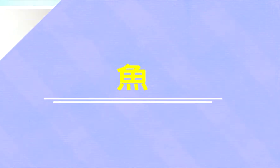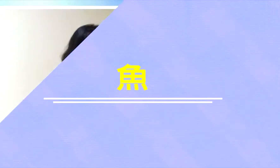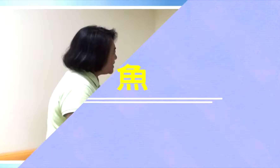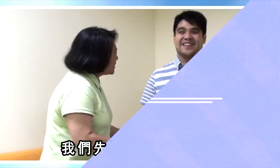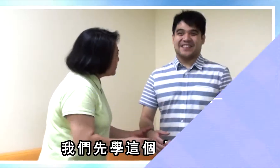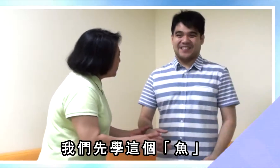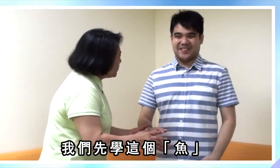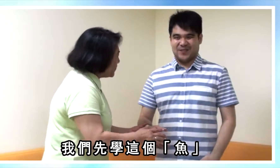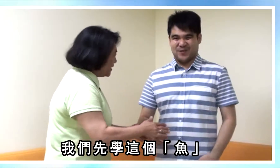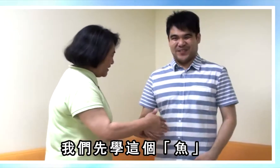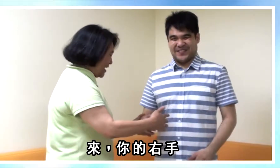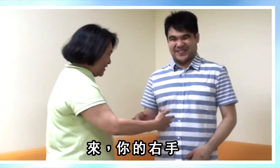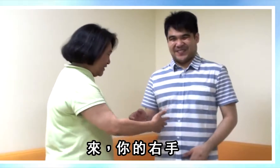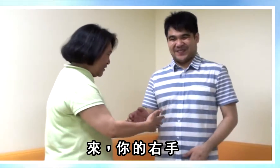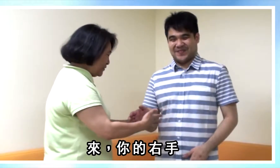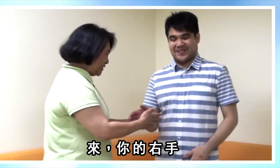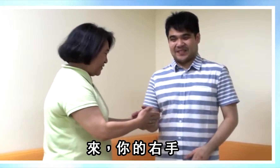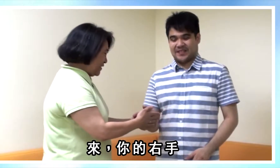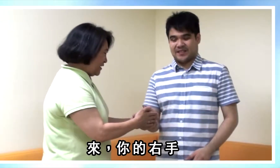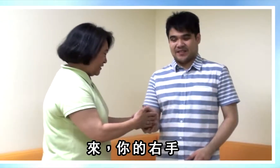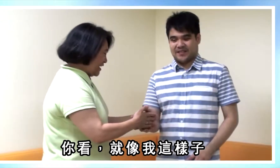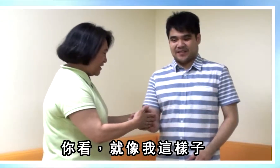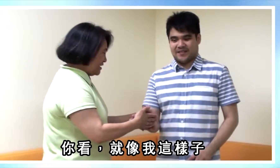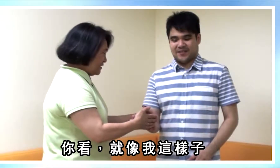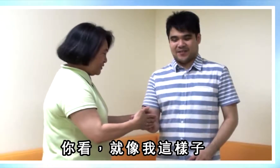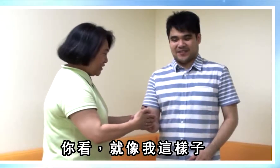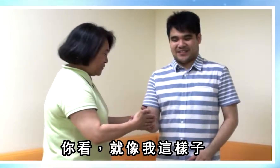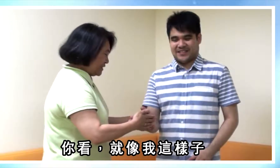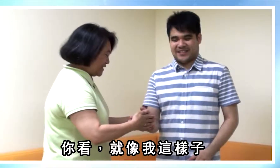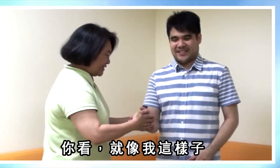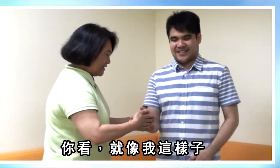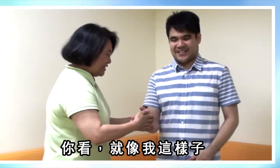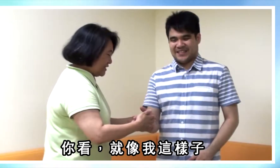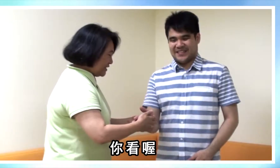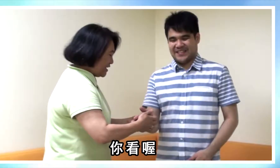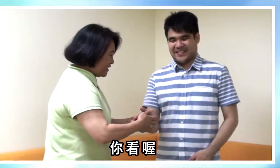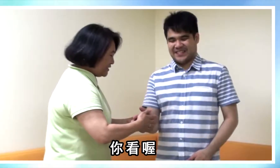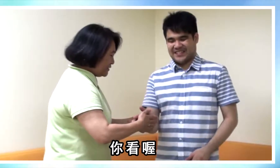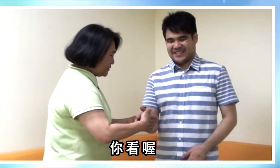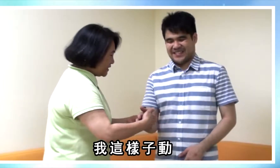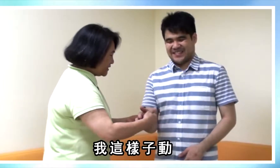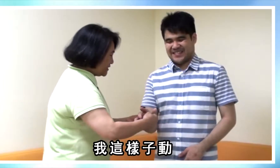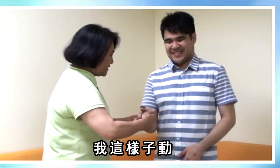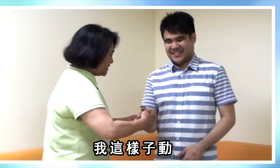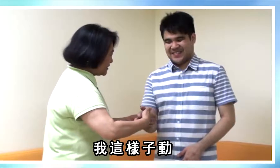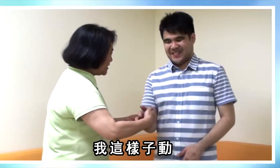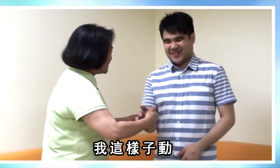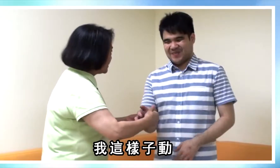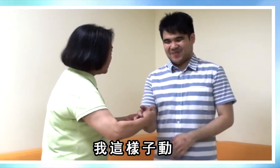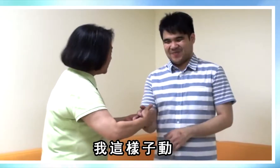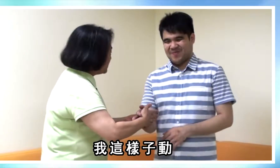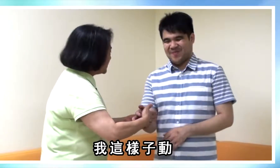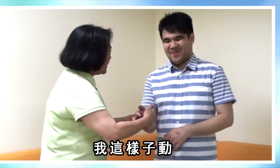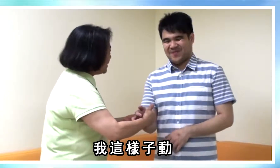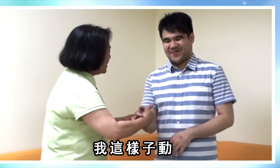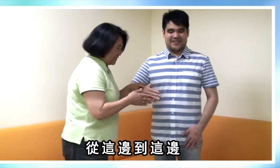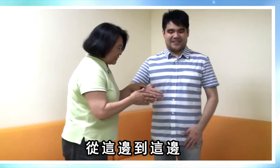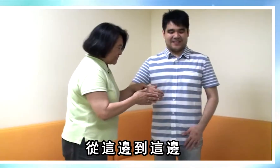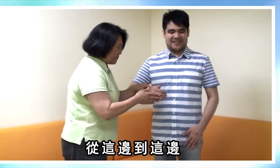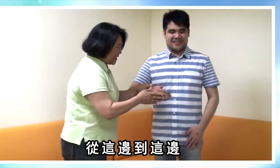我们先学这个鱼，来，你的右手哈，你看，就像我这样子，你看啊，我这样子，这样子，这样子动，好，从这